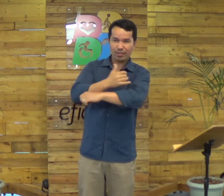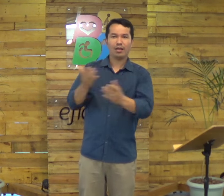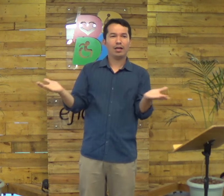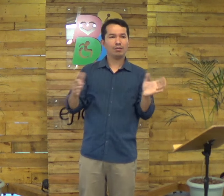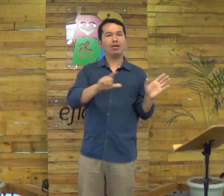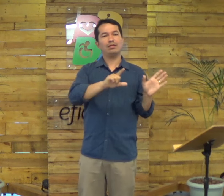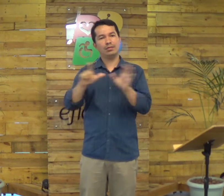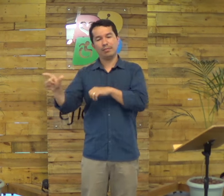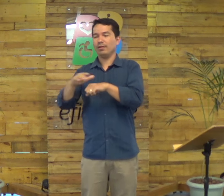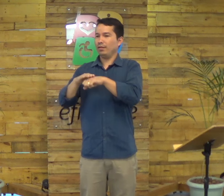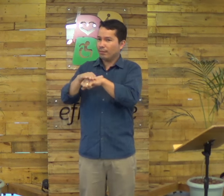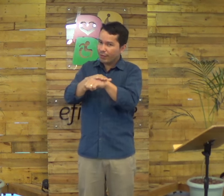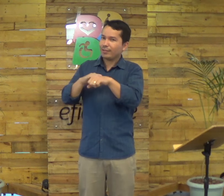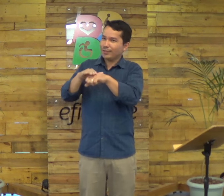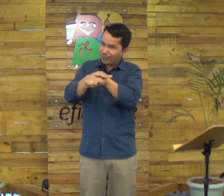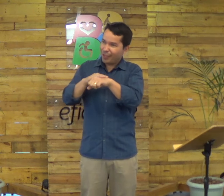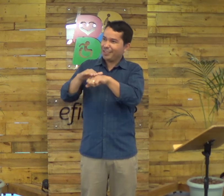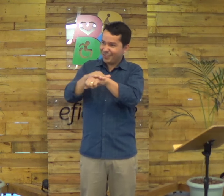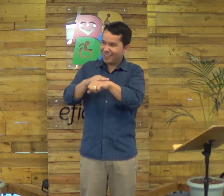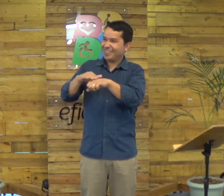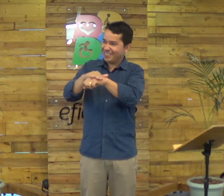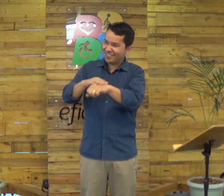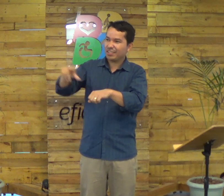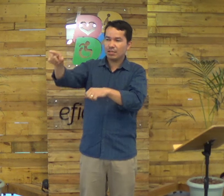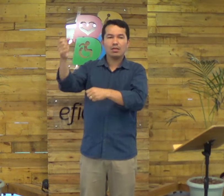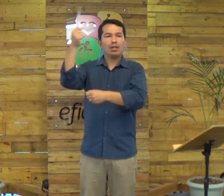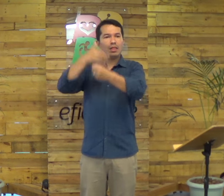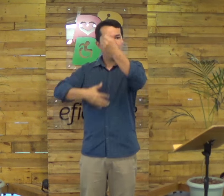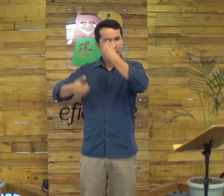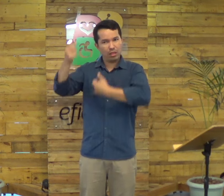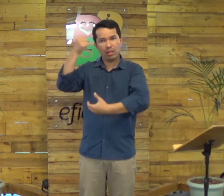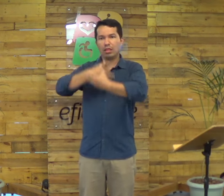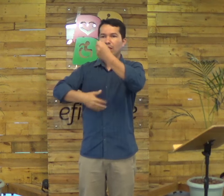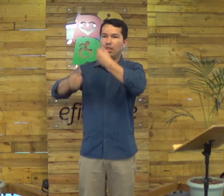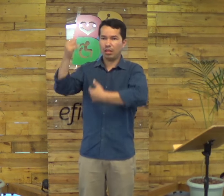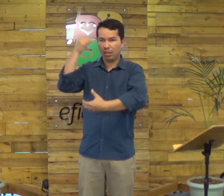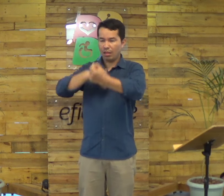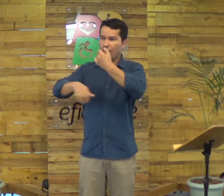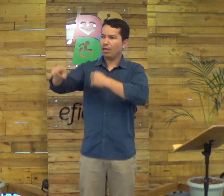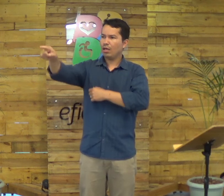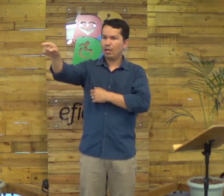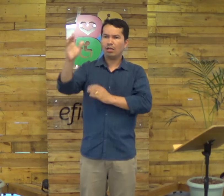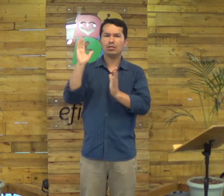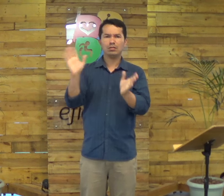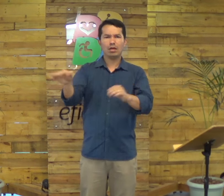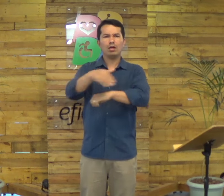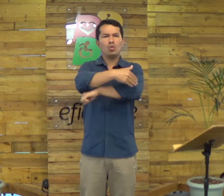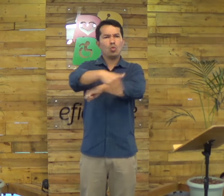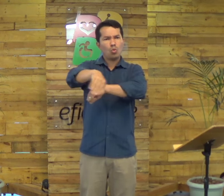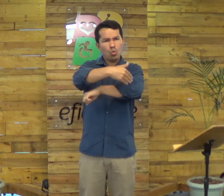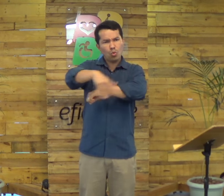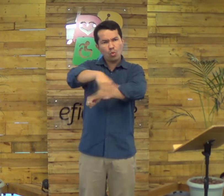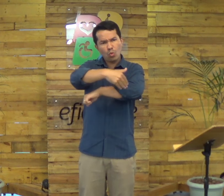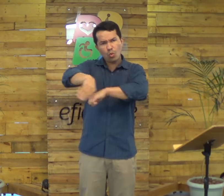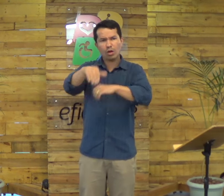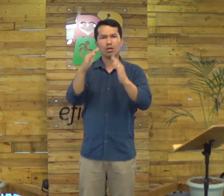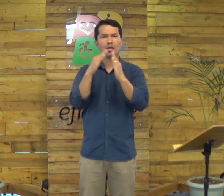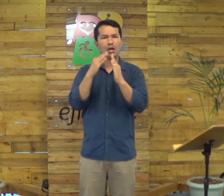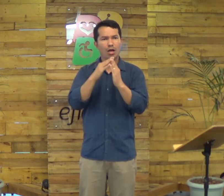exemplo, o Renato, essa semana eu estive conversando bastante com ele, né? E ele me contou um pouco da vida dele, eu dei para conversar, ele me conta que